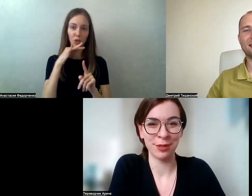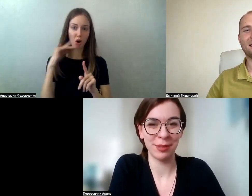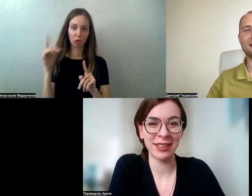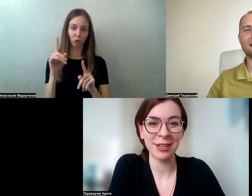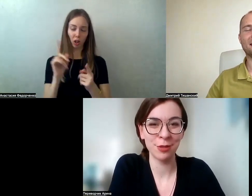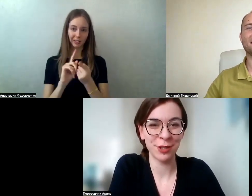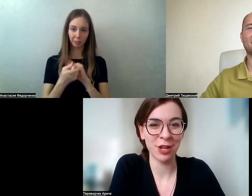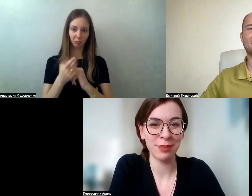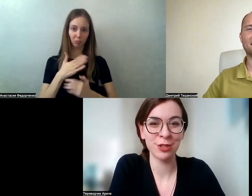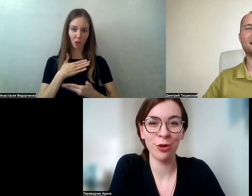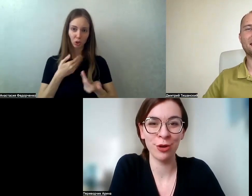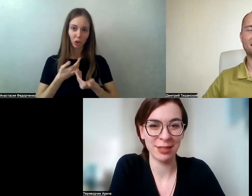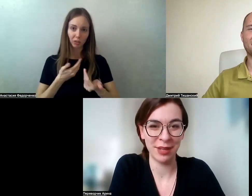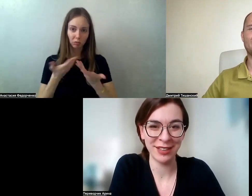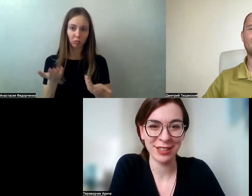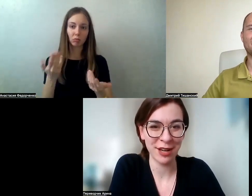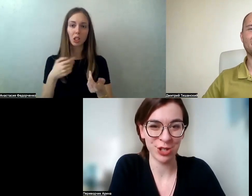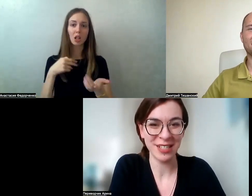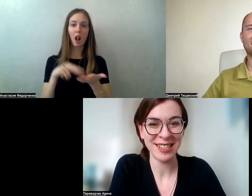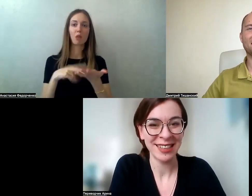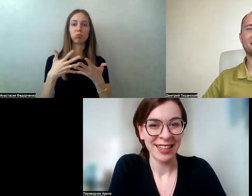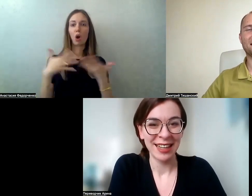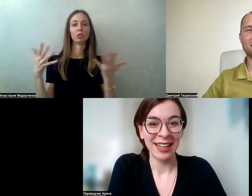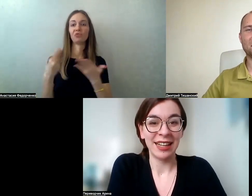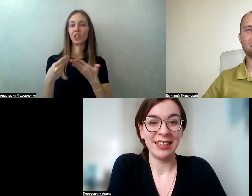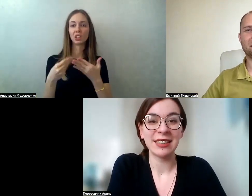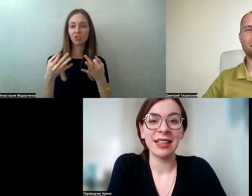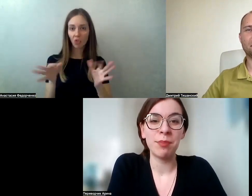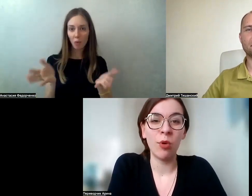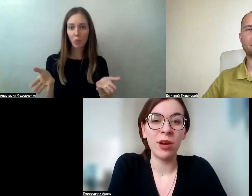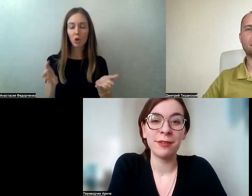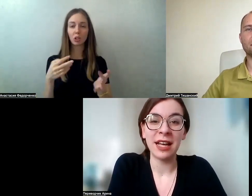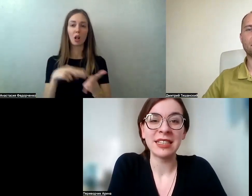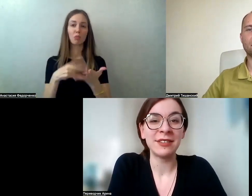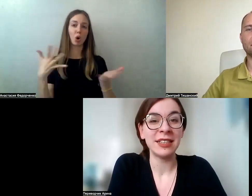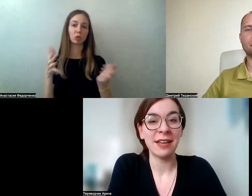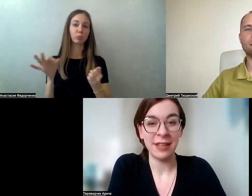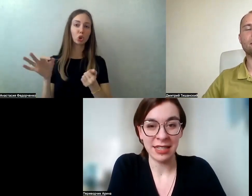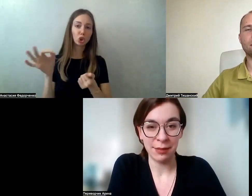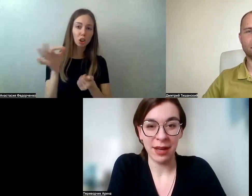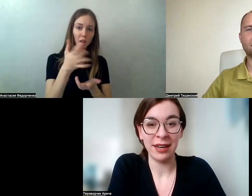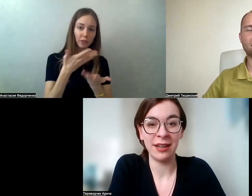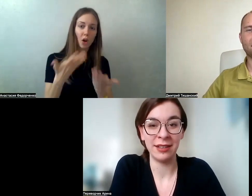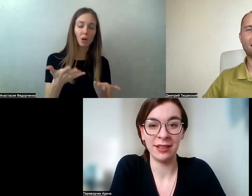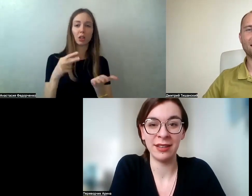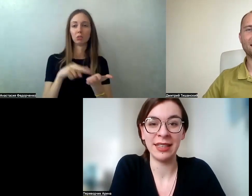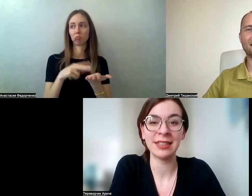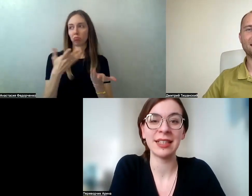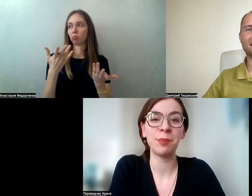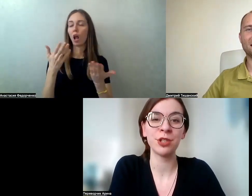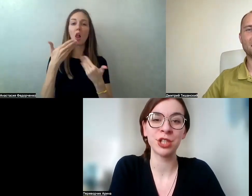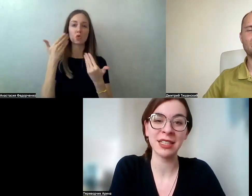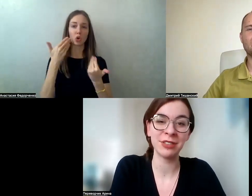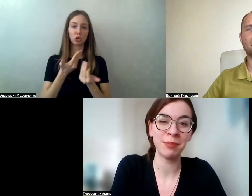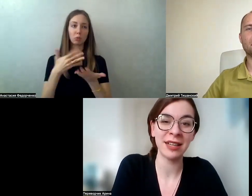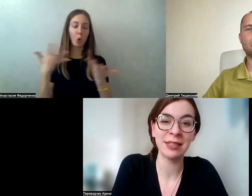Колоссально. Просто благодаря Superjump столько изменилось в моей жизни. Я стала более финансово независимой. Я